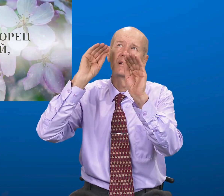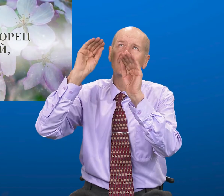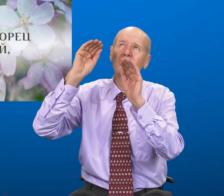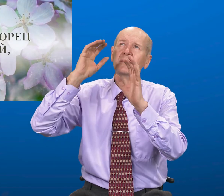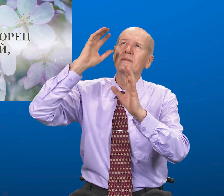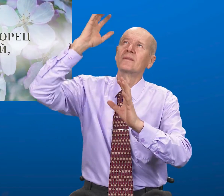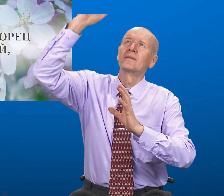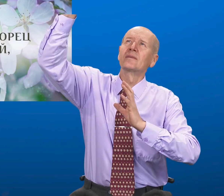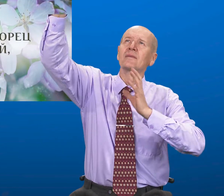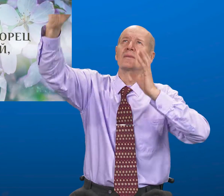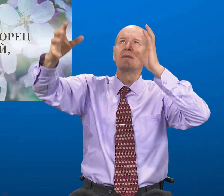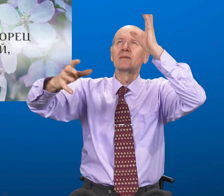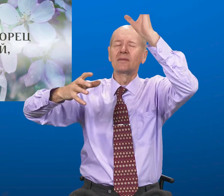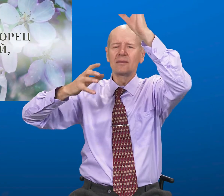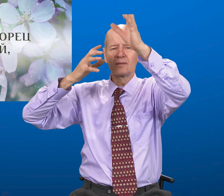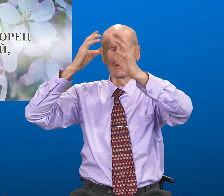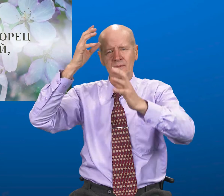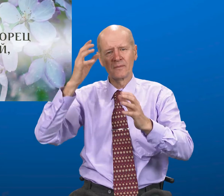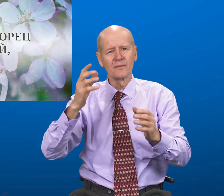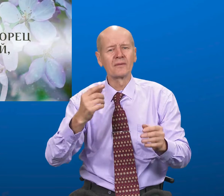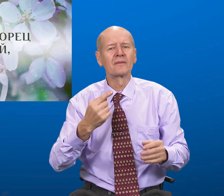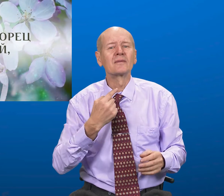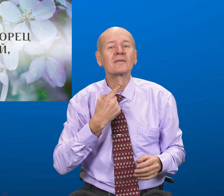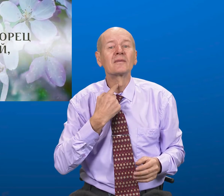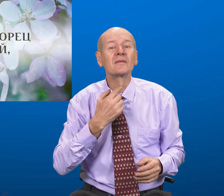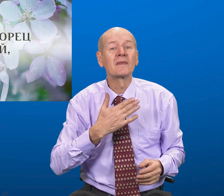О, Господь, Творец